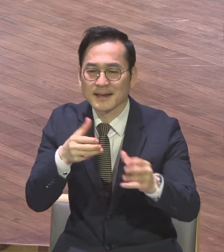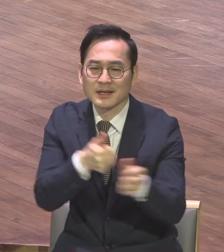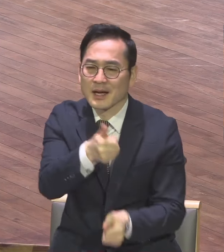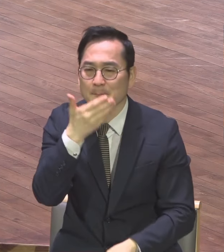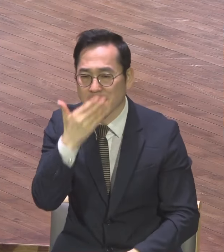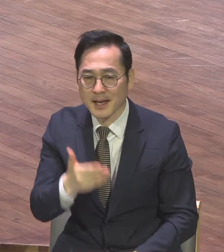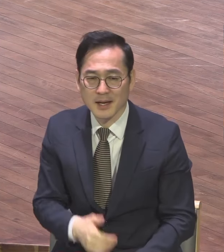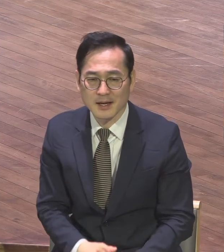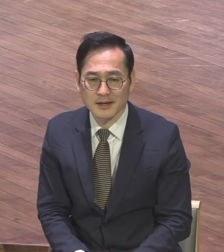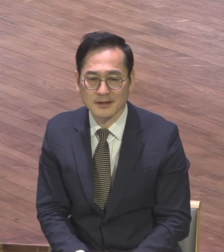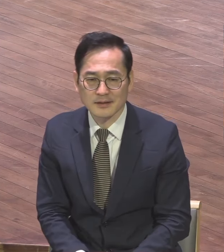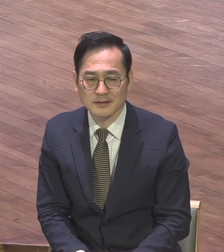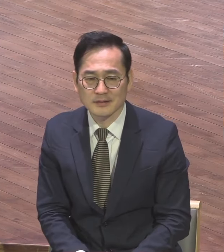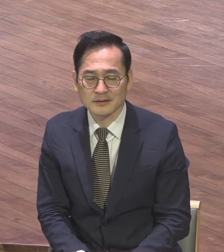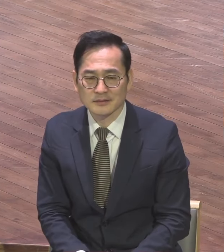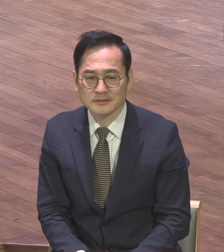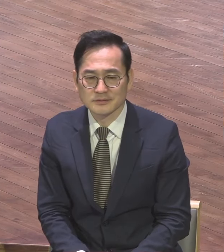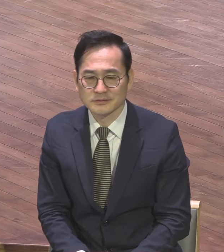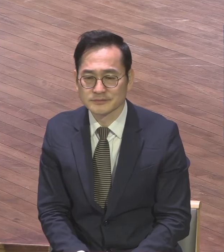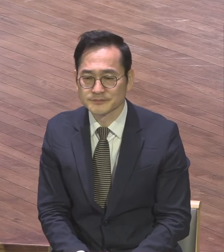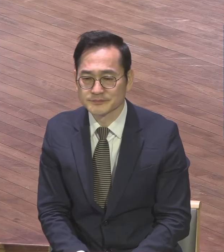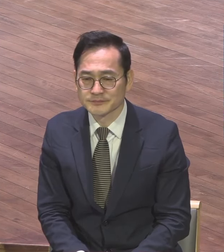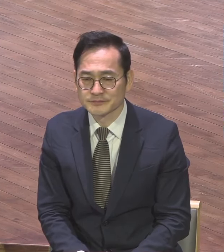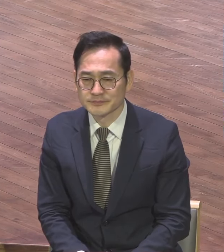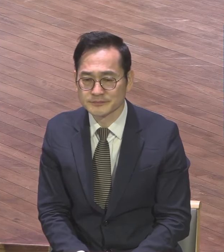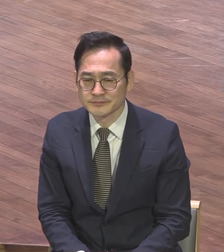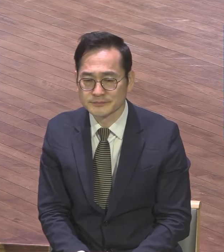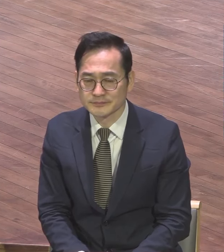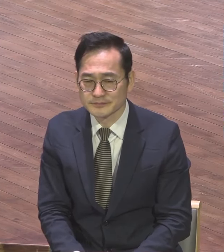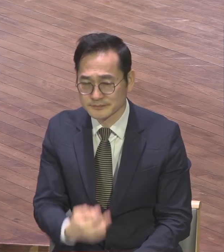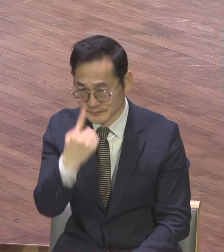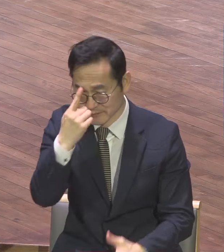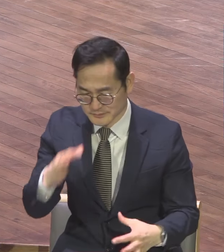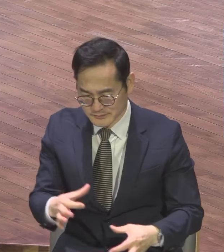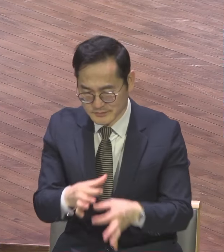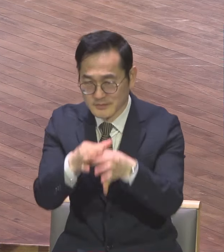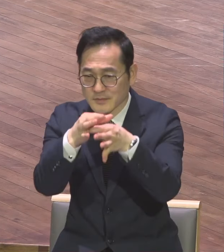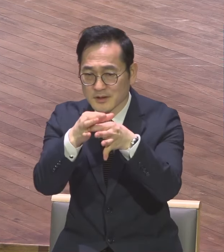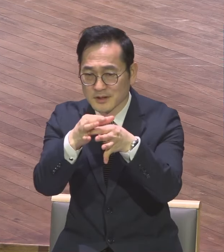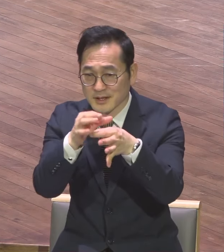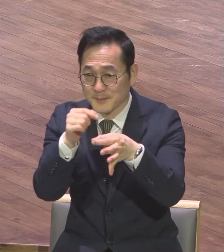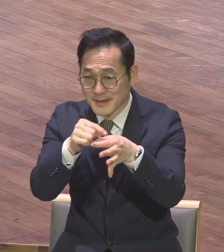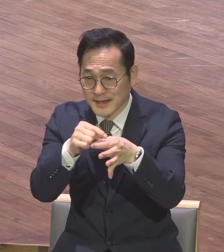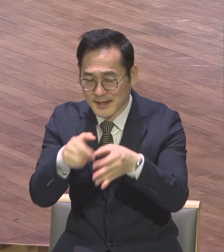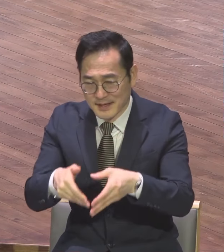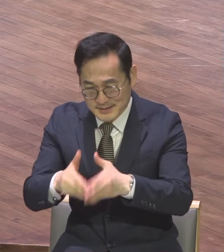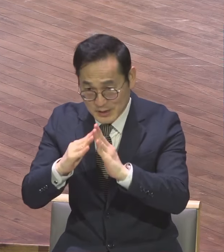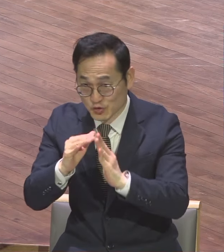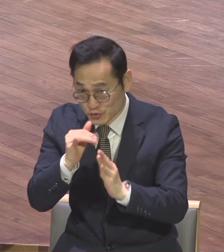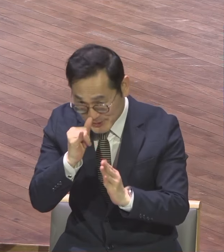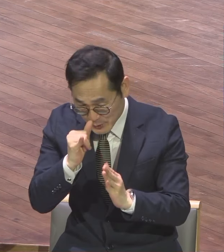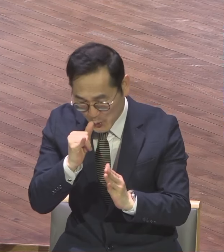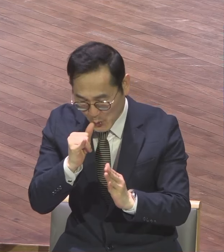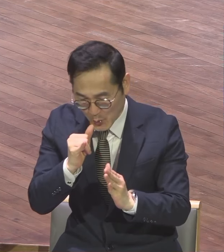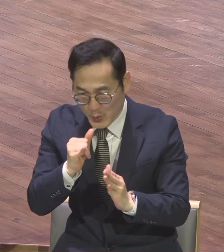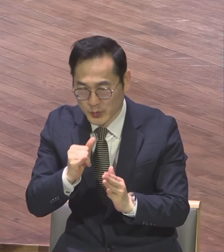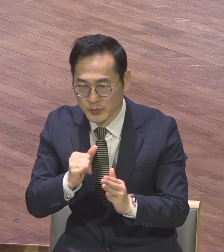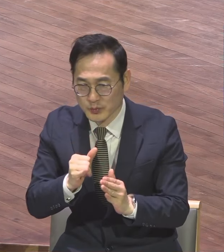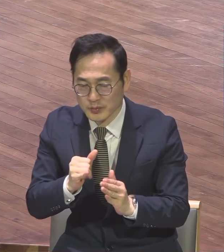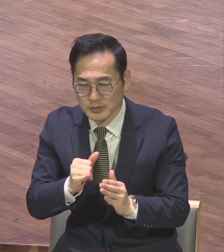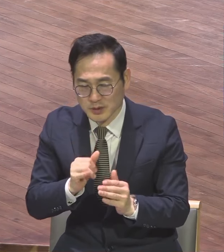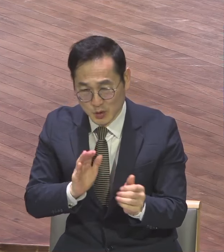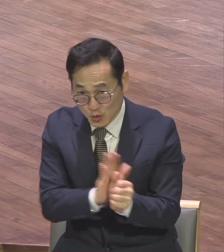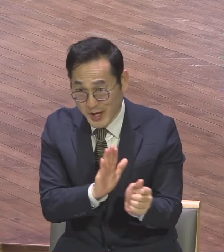한마디로 기도 절대 망대를 렘넌트들 안에 견고히 세우는 날이